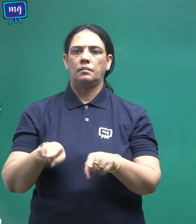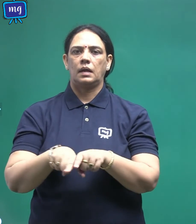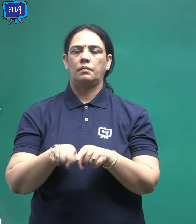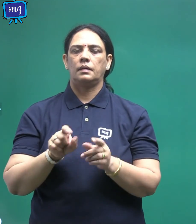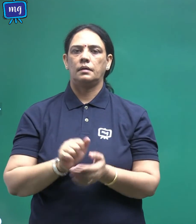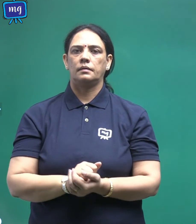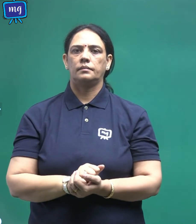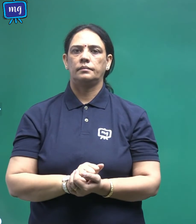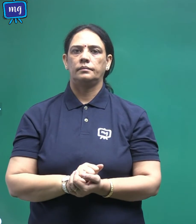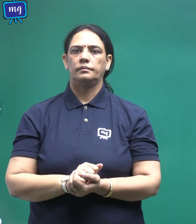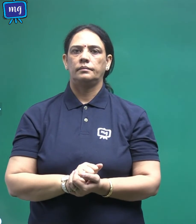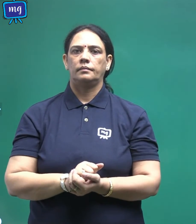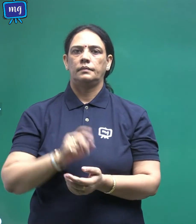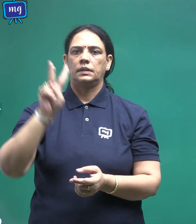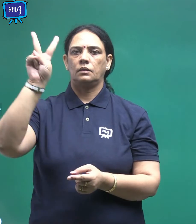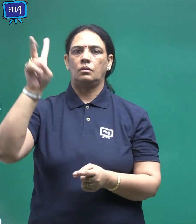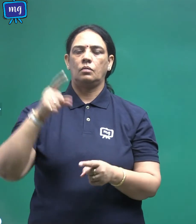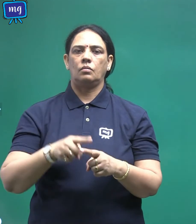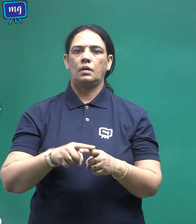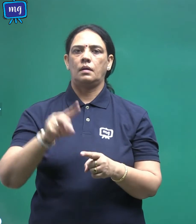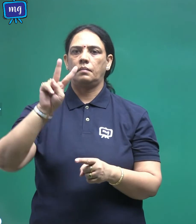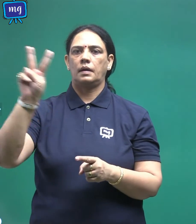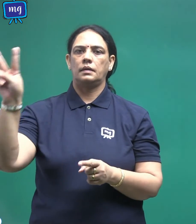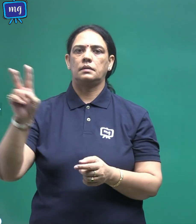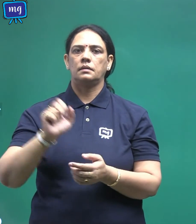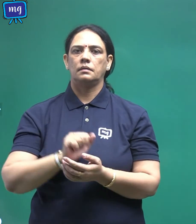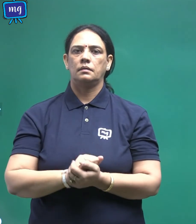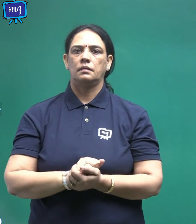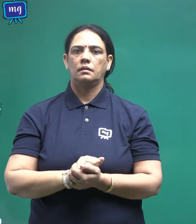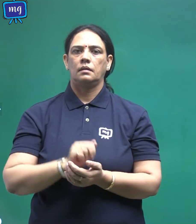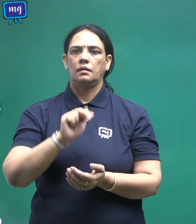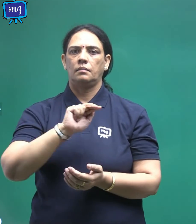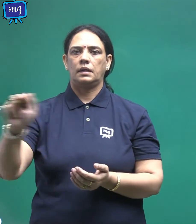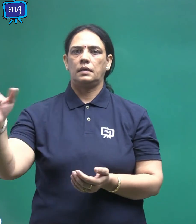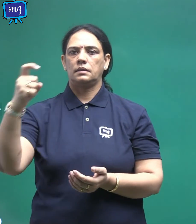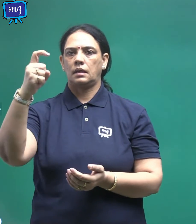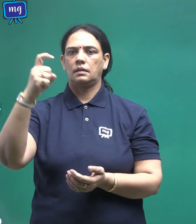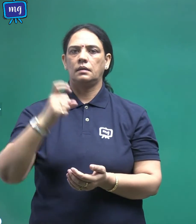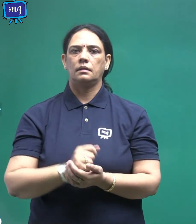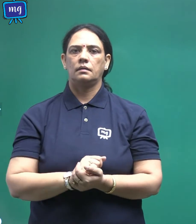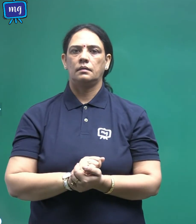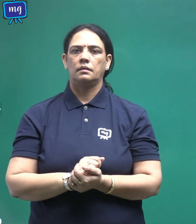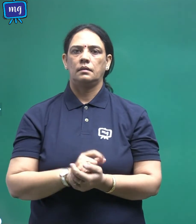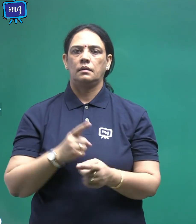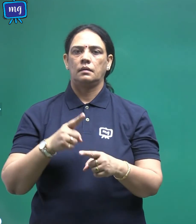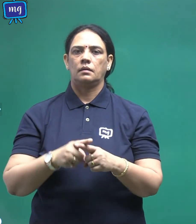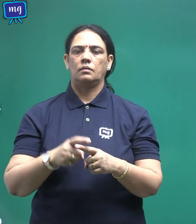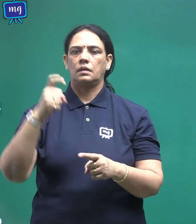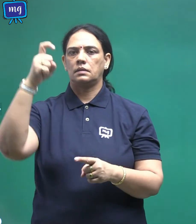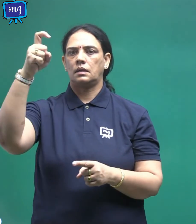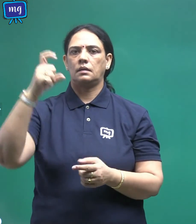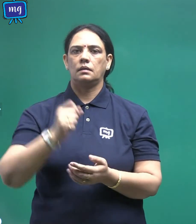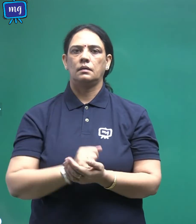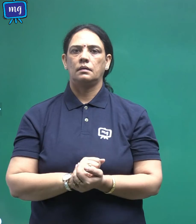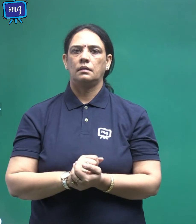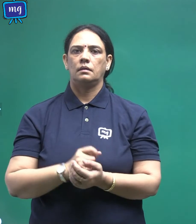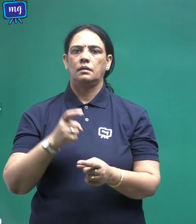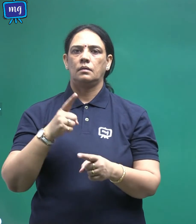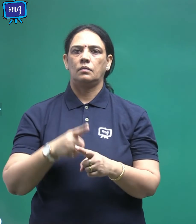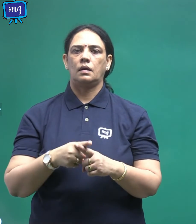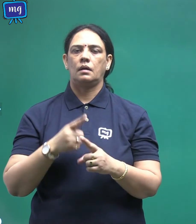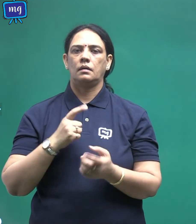बराबर 2 गुणा 22 बटे 7 गुणा 7